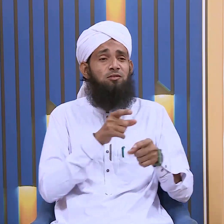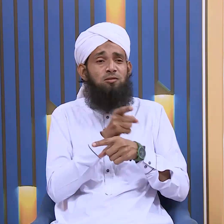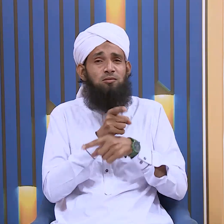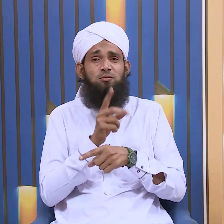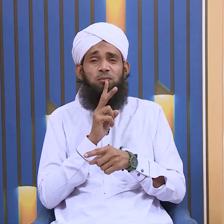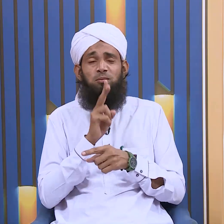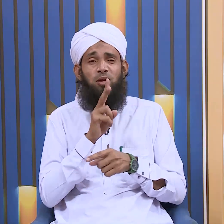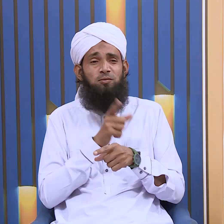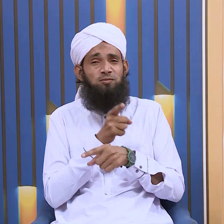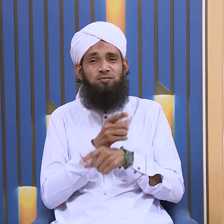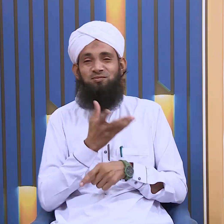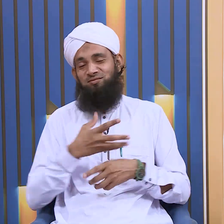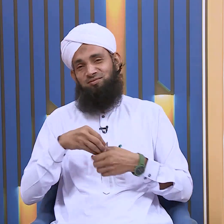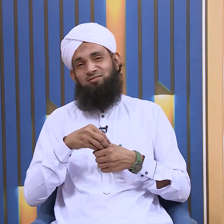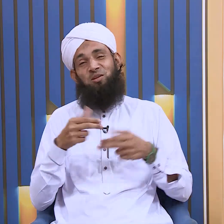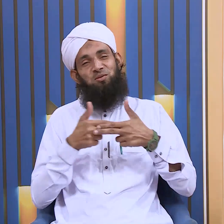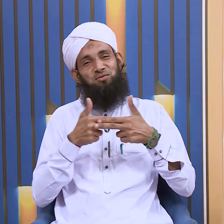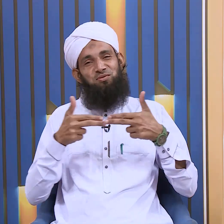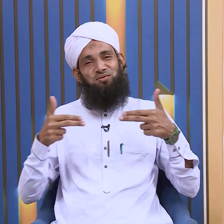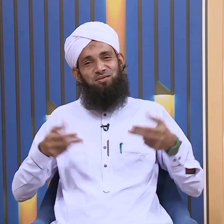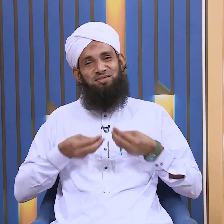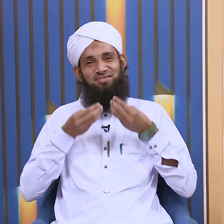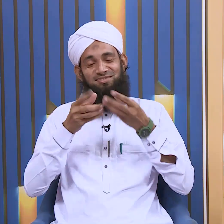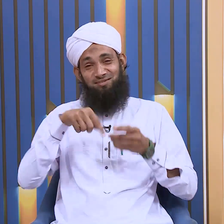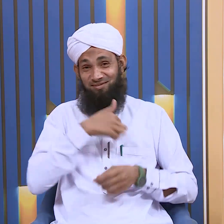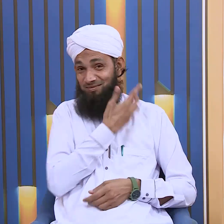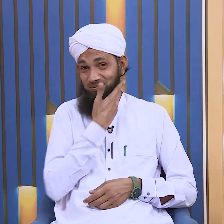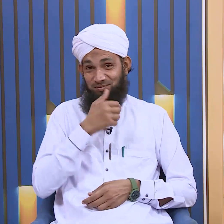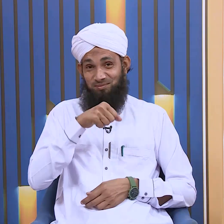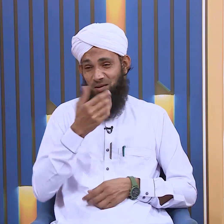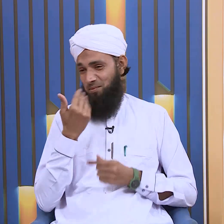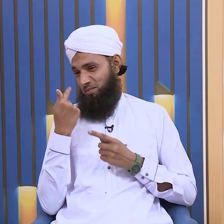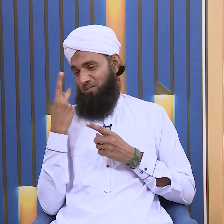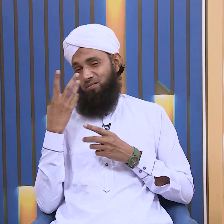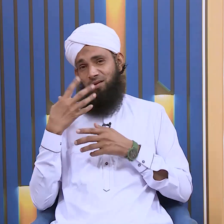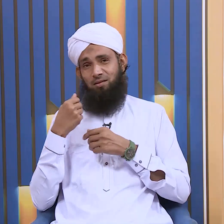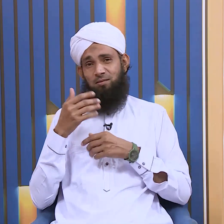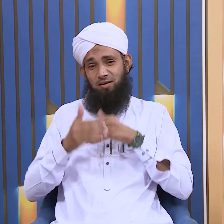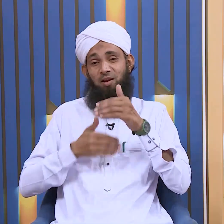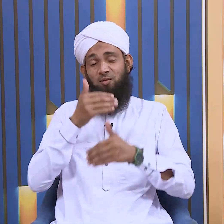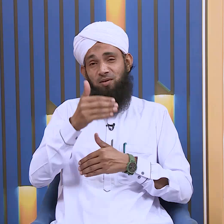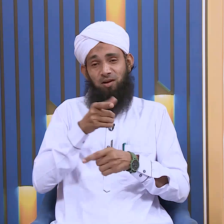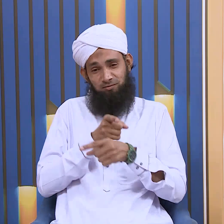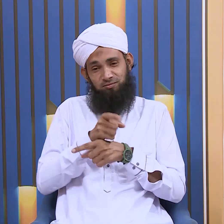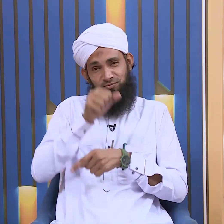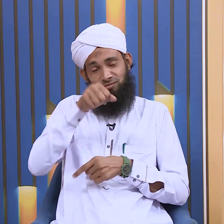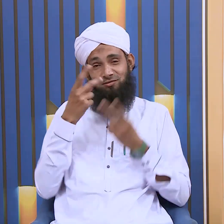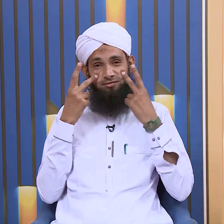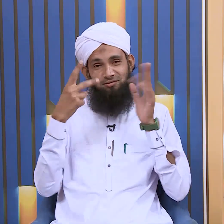کیسے سکھانا ہے، یہ تمام چیزیں آپ سیکھنا چاہتے ہیں تو اس کے لیے آپ کو ہماری اگلی ایپیسوڈ لازمی دیکھنی ہوگی۔ اپنا